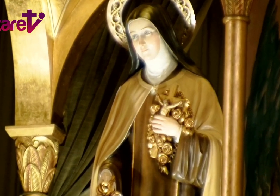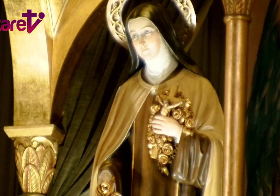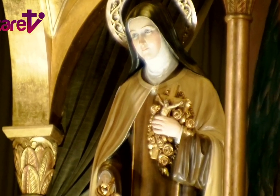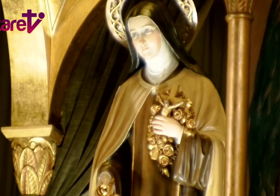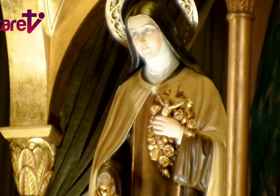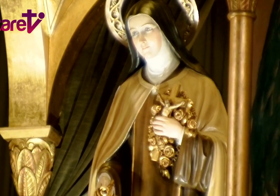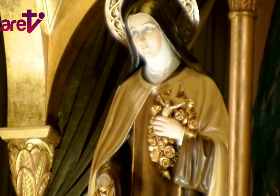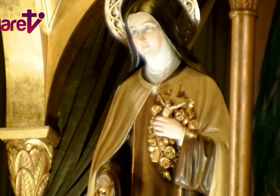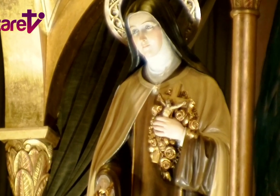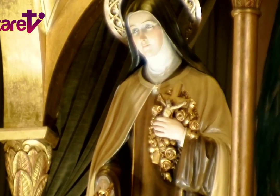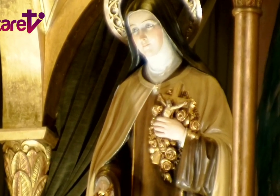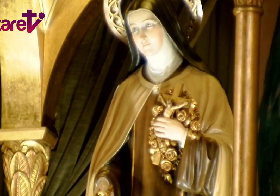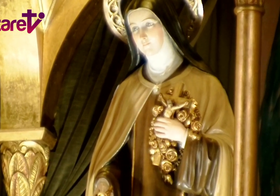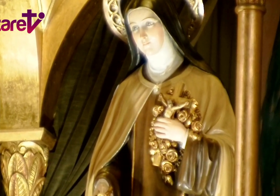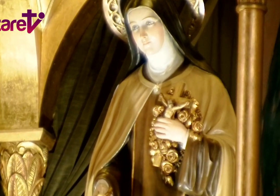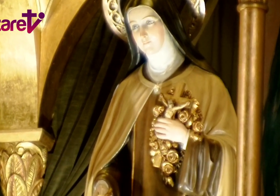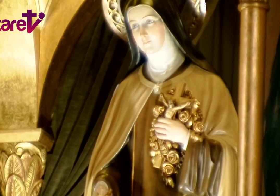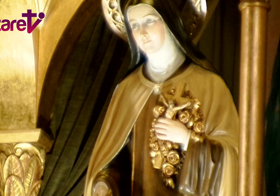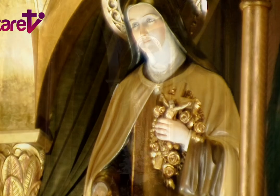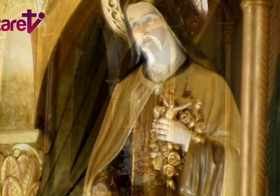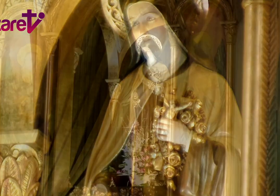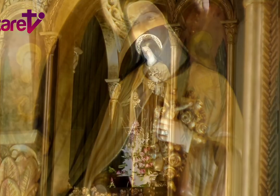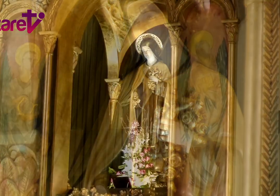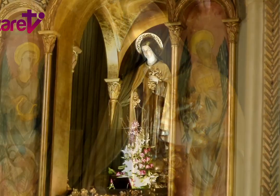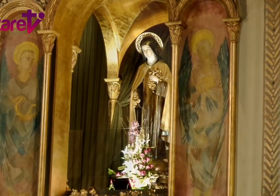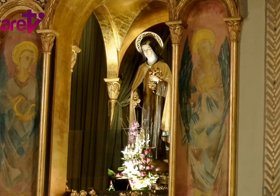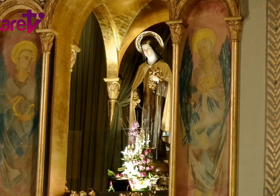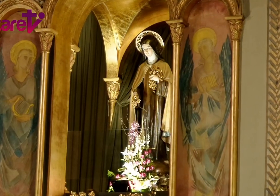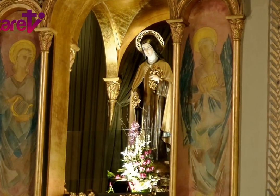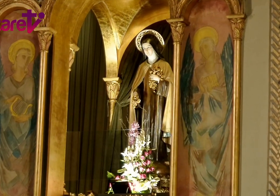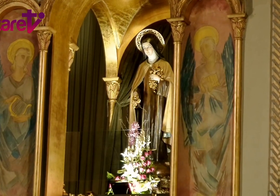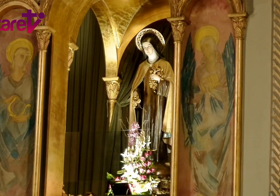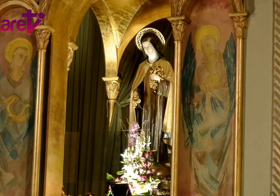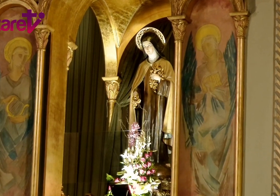Separará, nada nos separará.